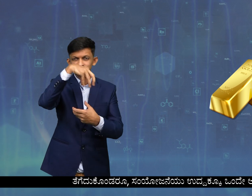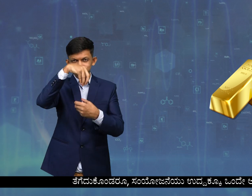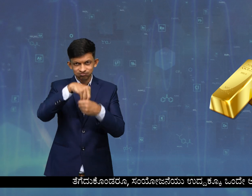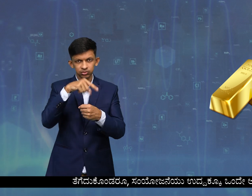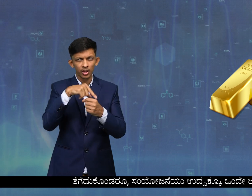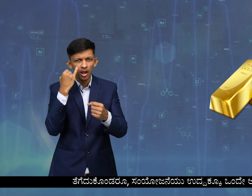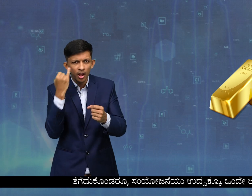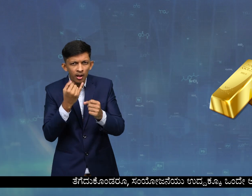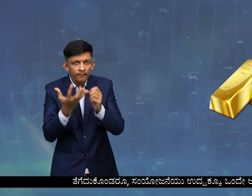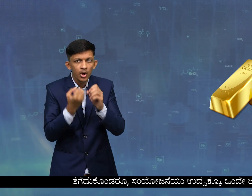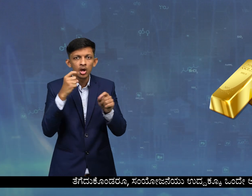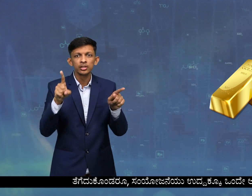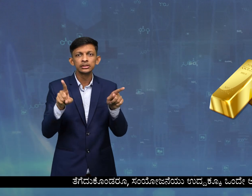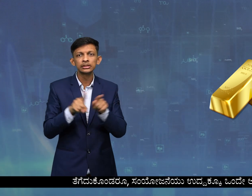ಒಂದೇ ಆಗಿರುತ್ತದೆ.